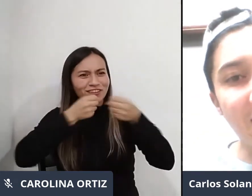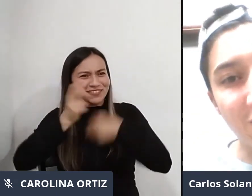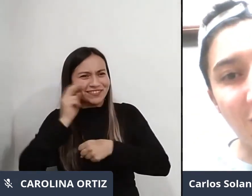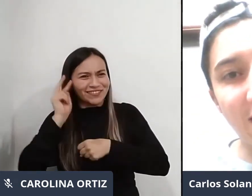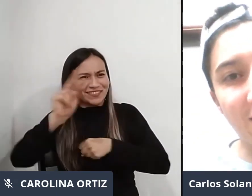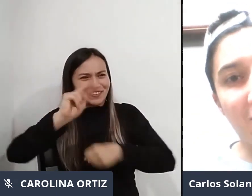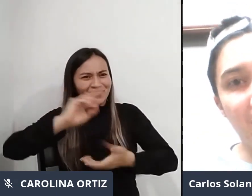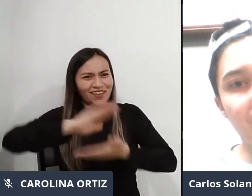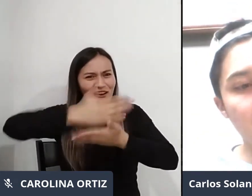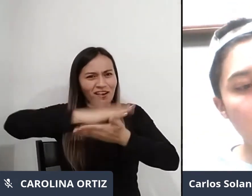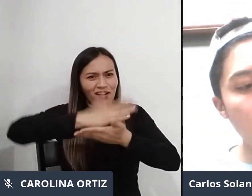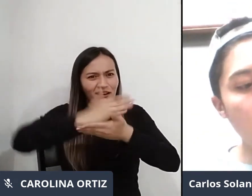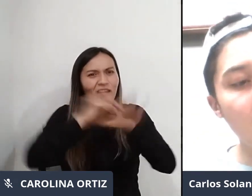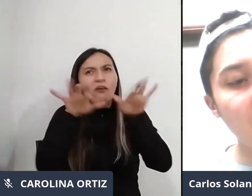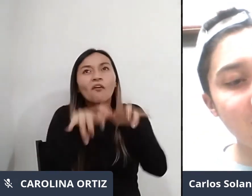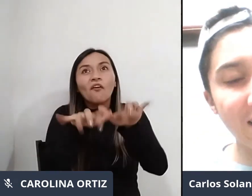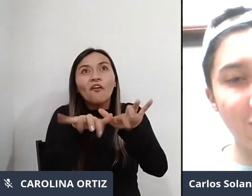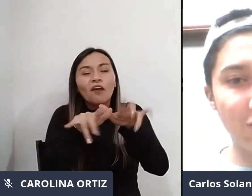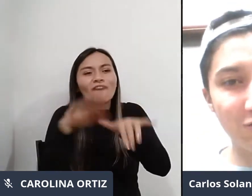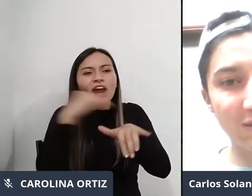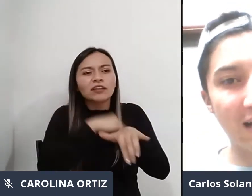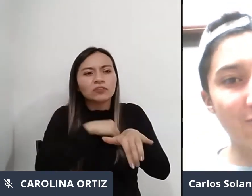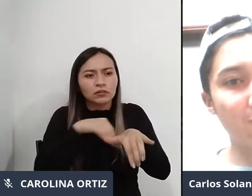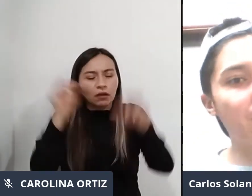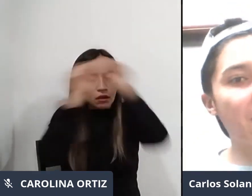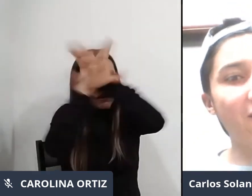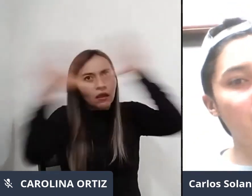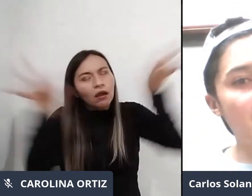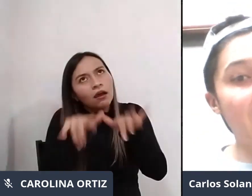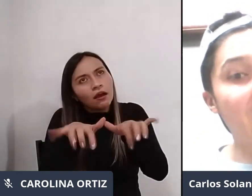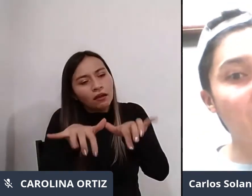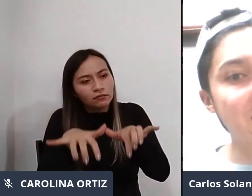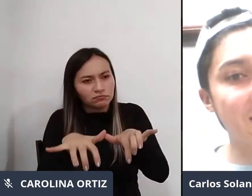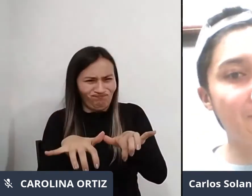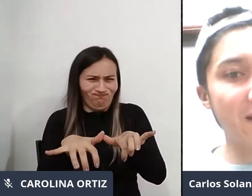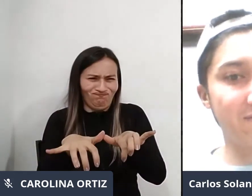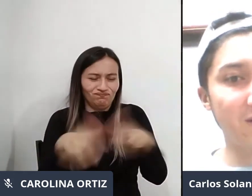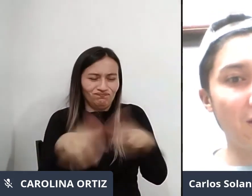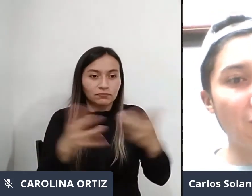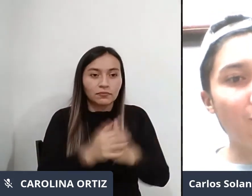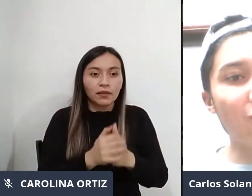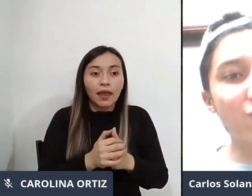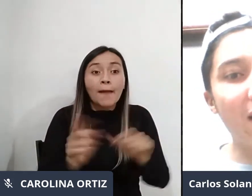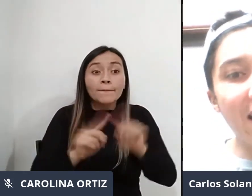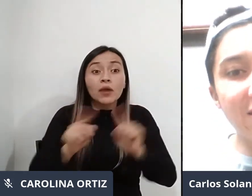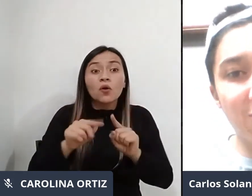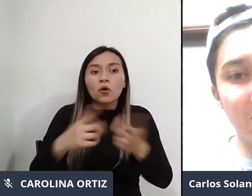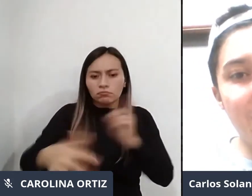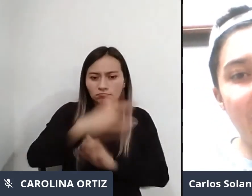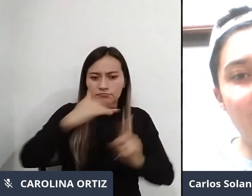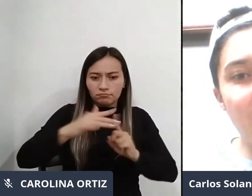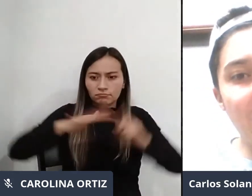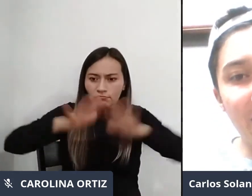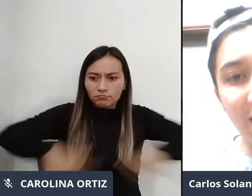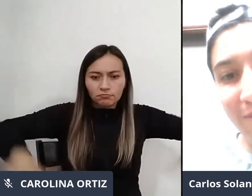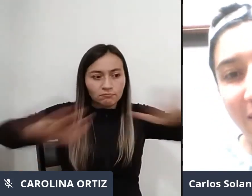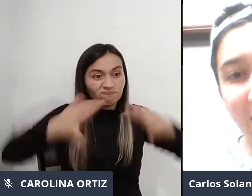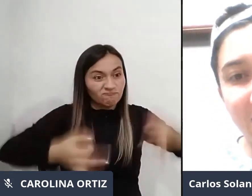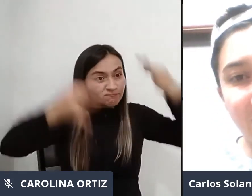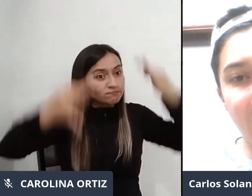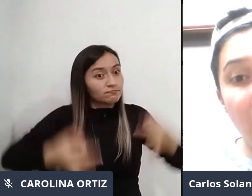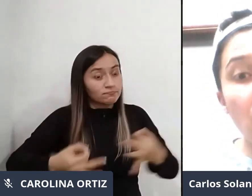se evidenció con esto, cómo en los territorios no estábamos preparados para algo así también, cómo los maestros también tuvieron